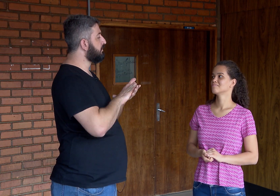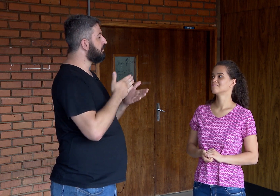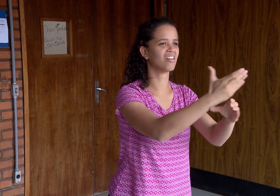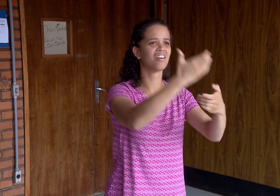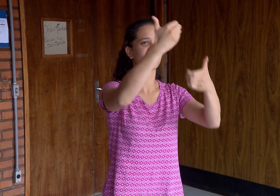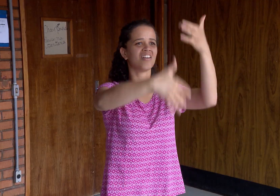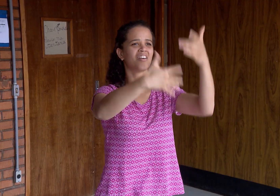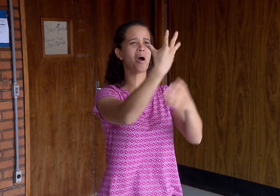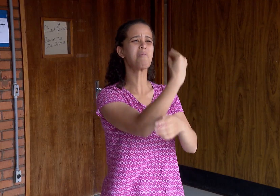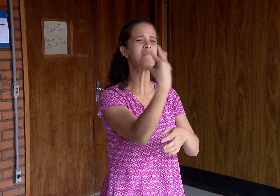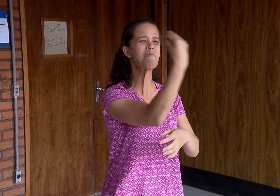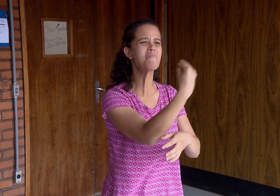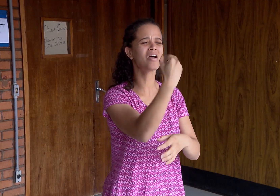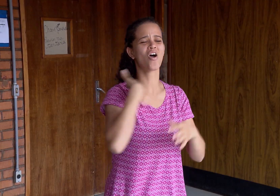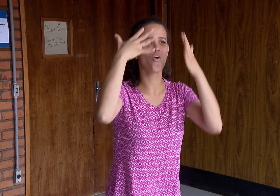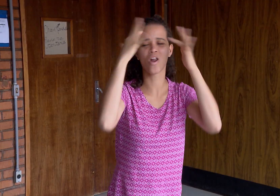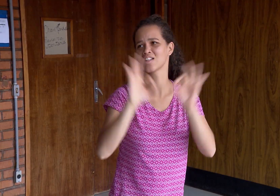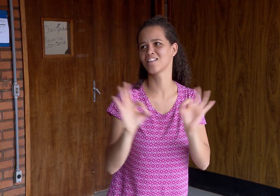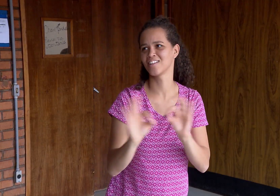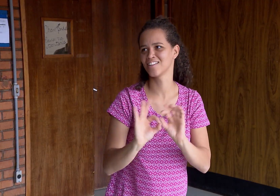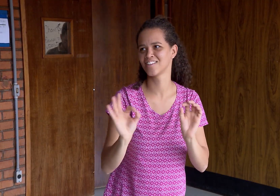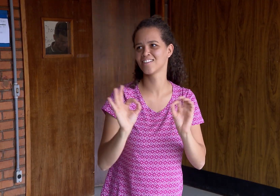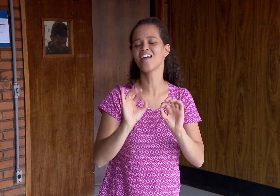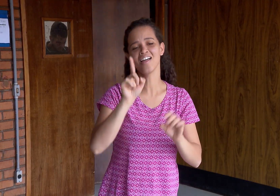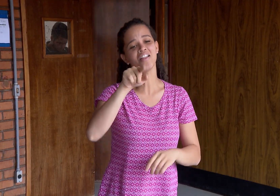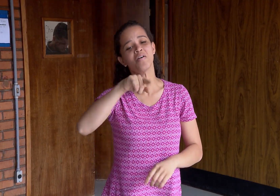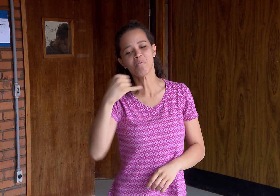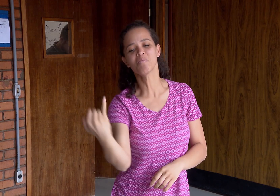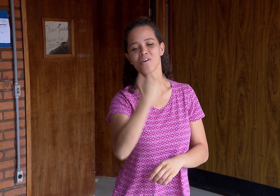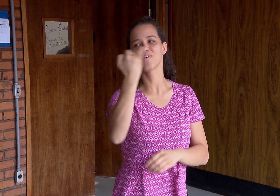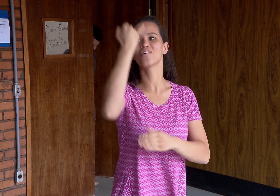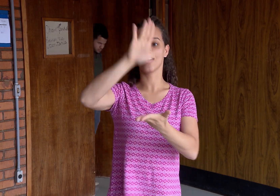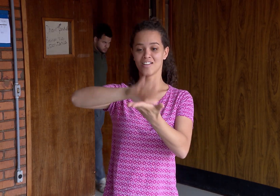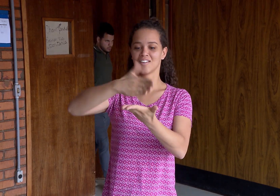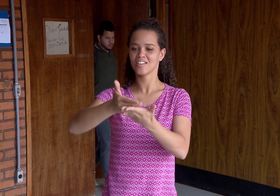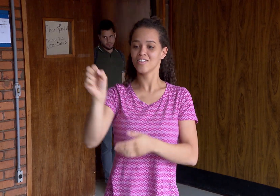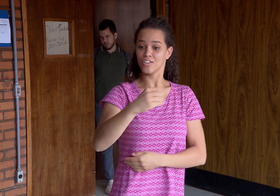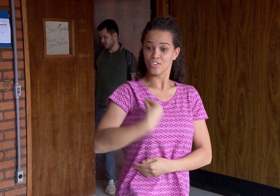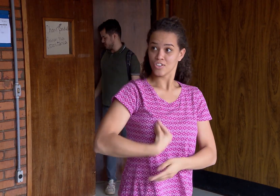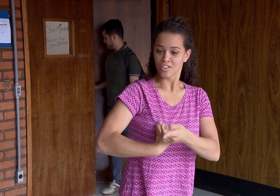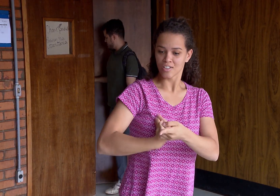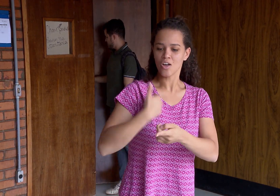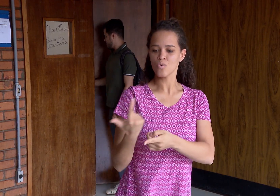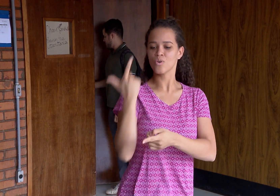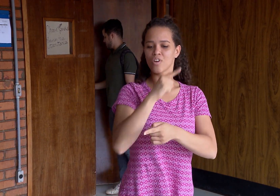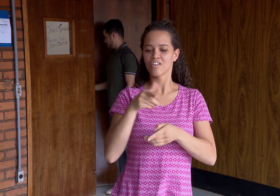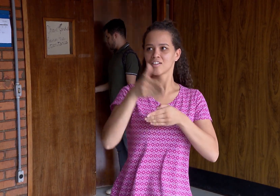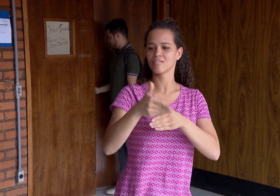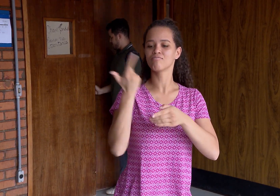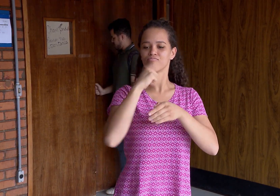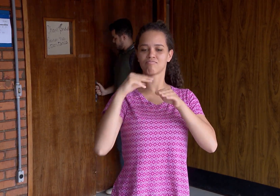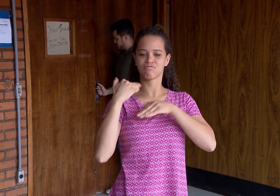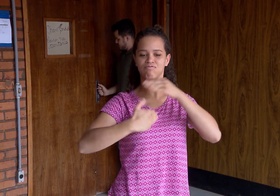A gente já tem uma série de bloqueios de comunicação, os professores estariam falando e a gente não estaria conseguindo compreender. Agora, com o